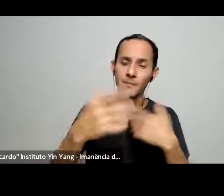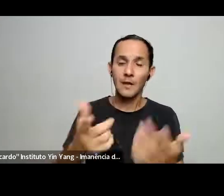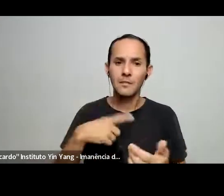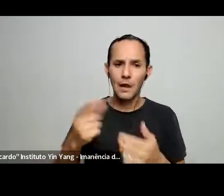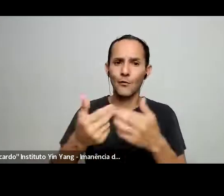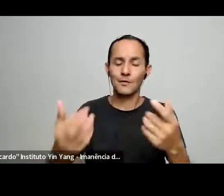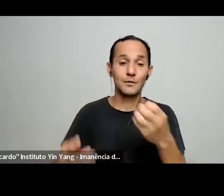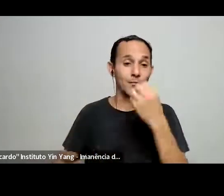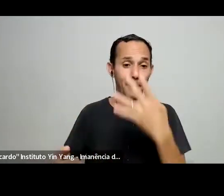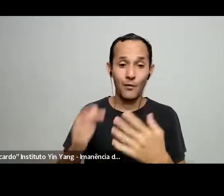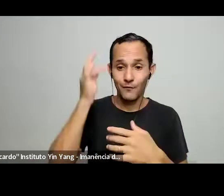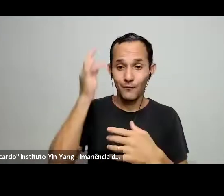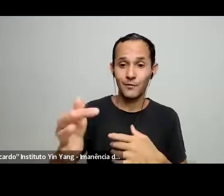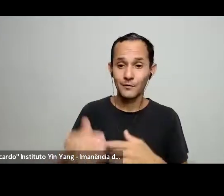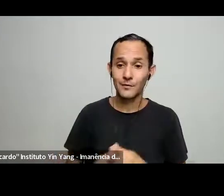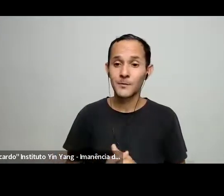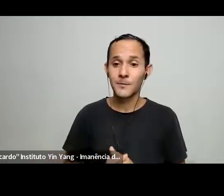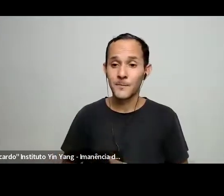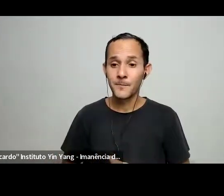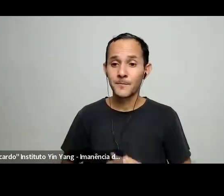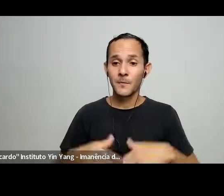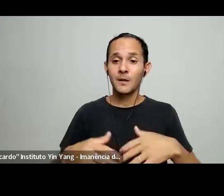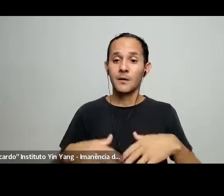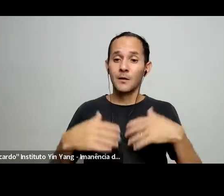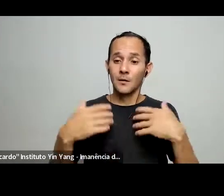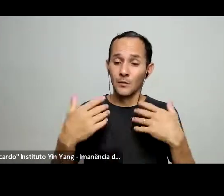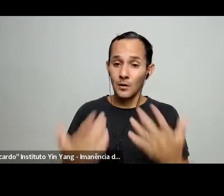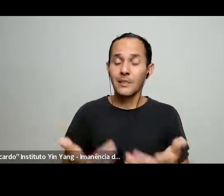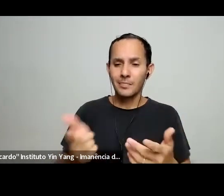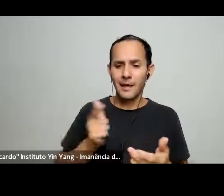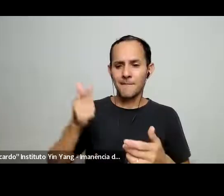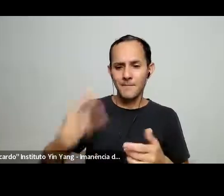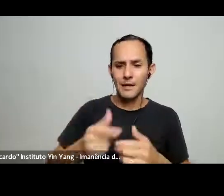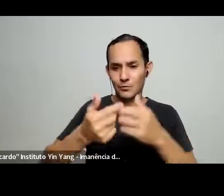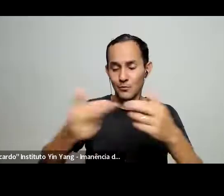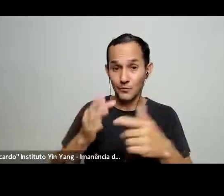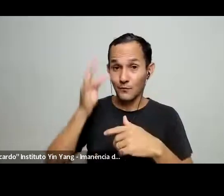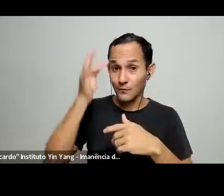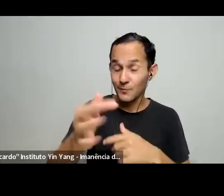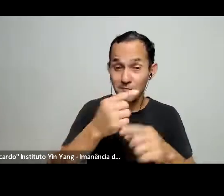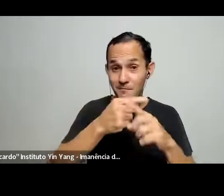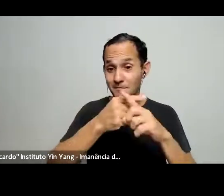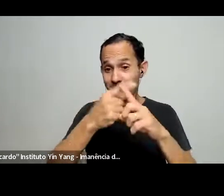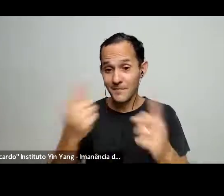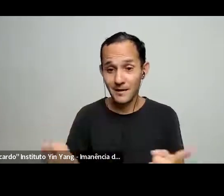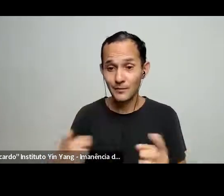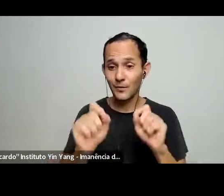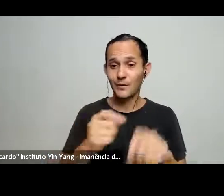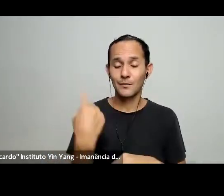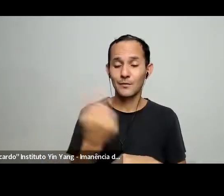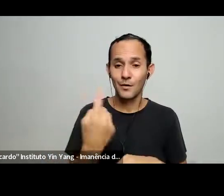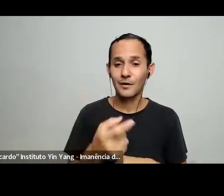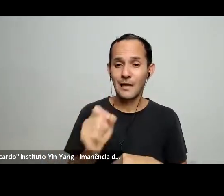por aí, hoje é só uma pincelada, teremos muitas mais coisas adiante, mas nós estamos aqui hoje